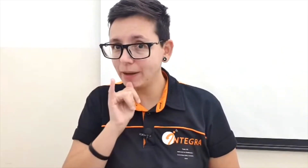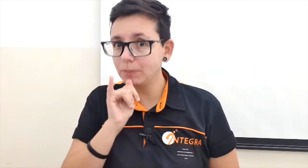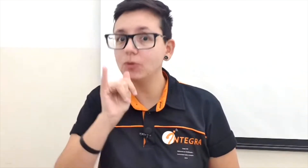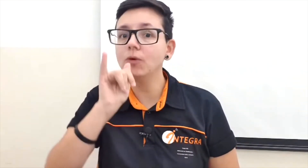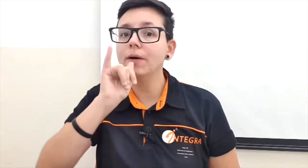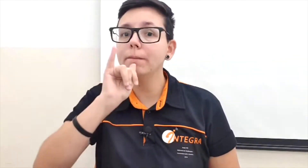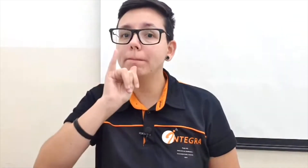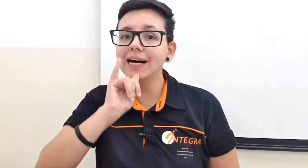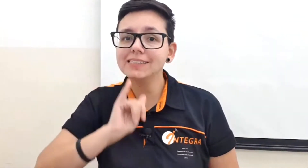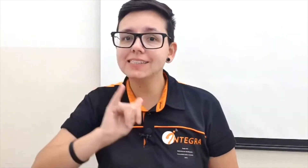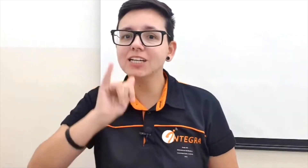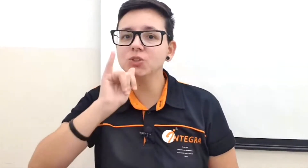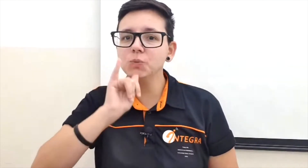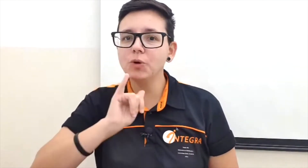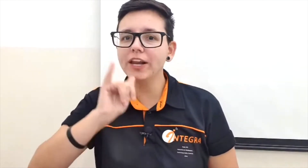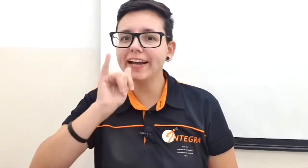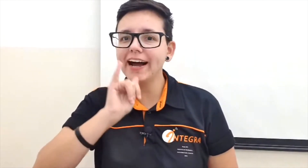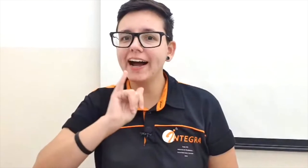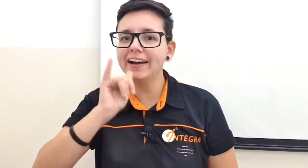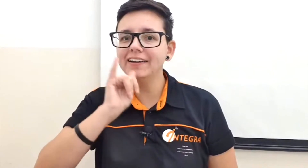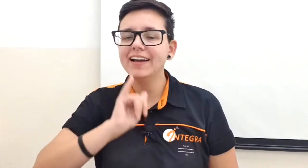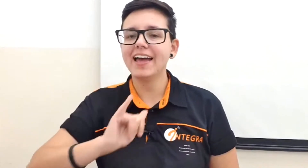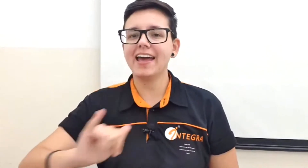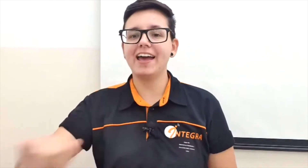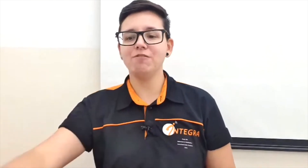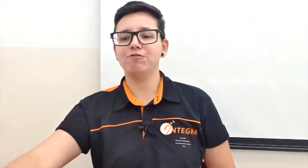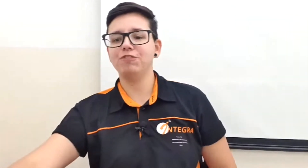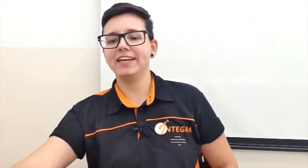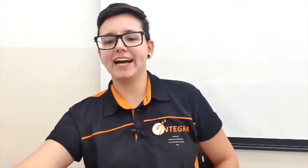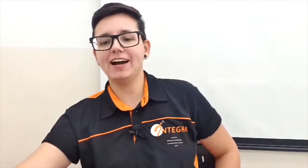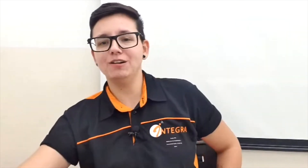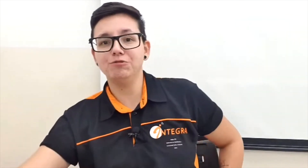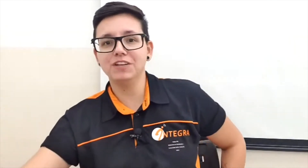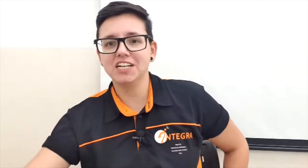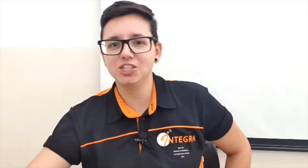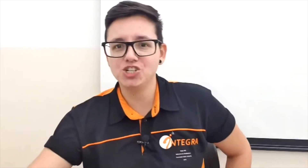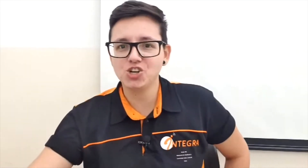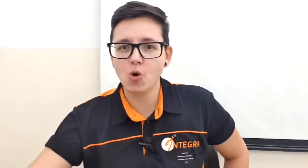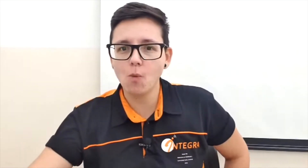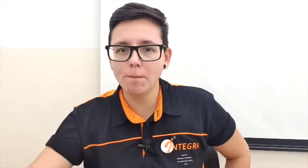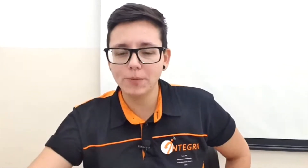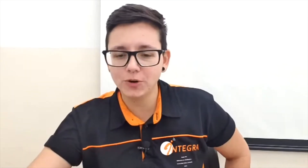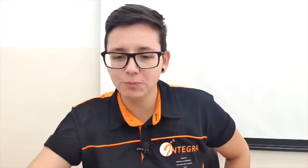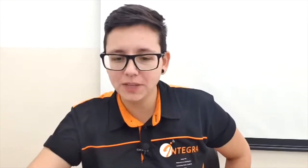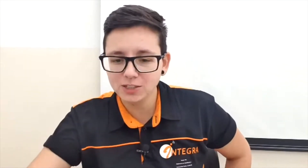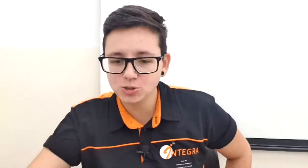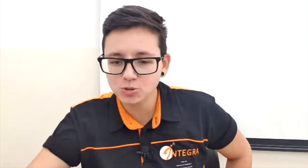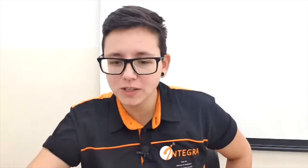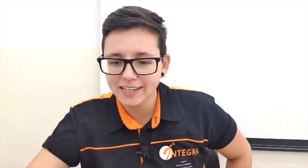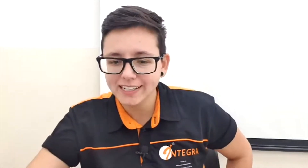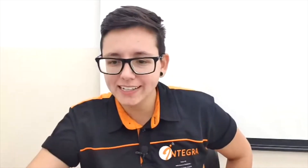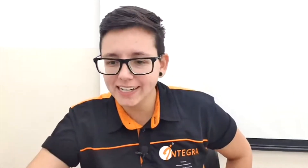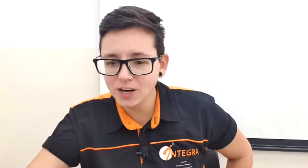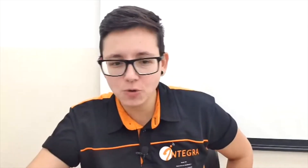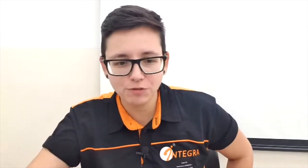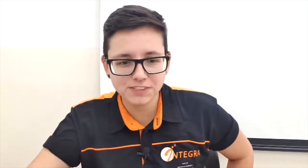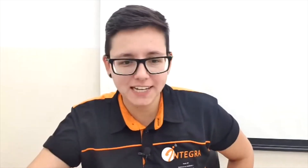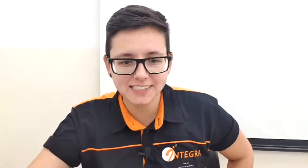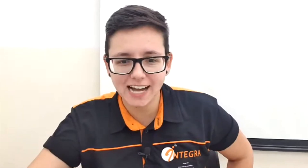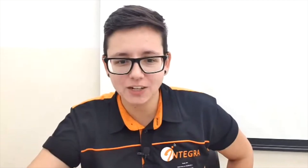exemplo. Passando o polegar é ficar, ficante, compromisso não oficializado.